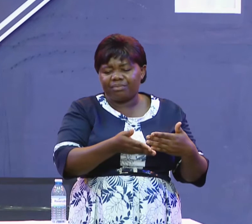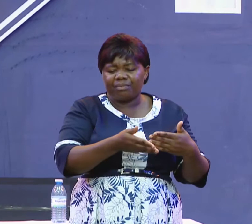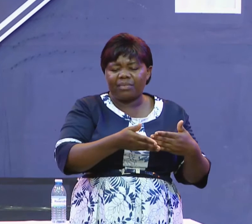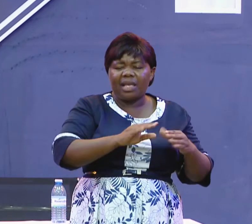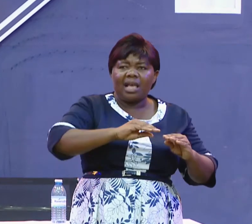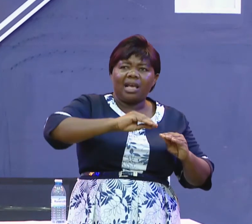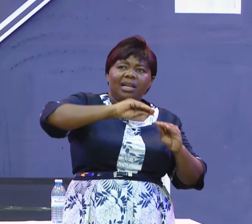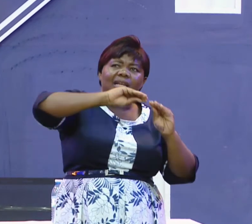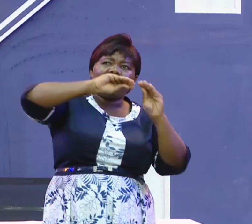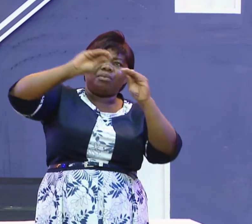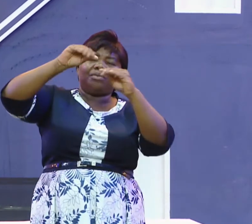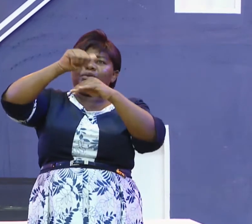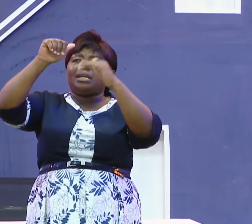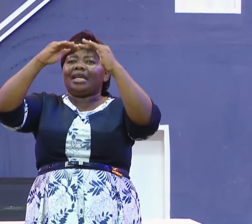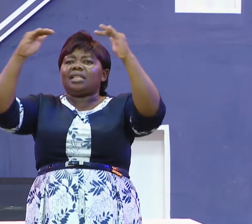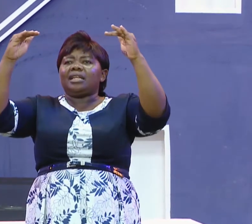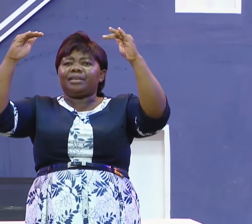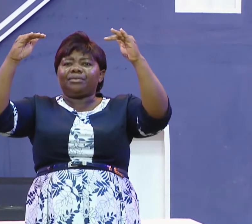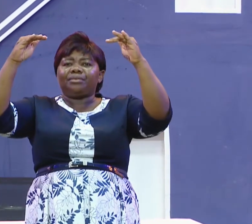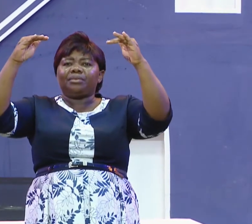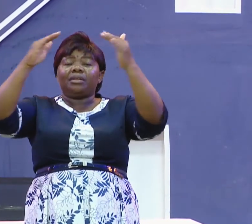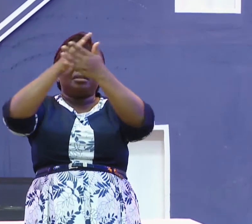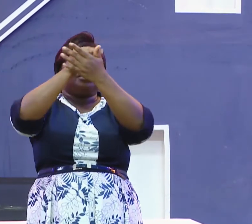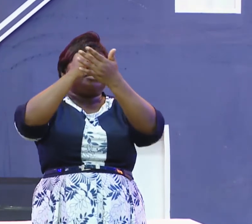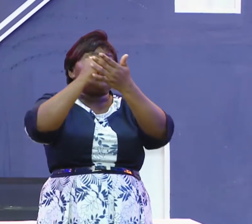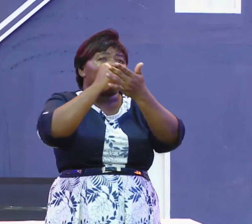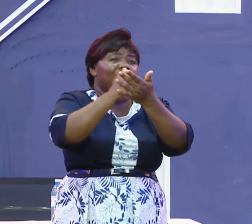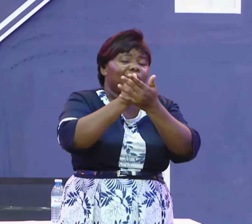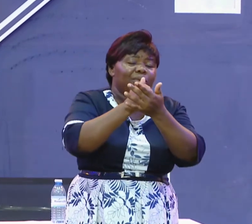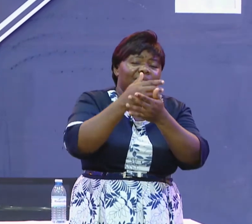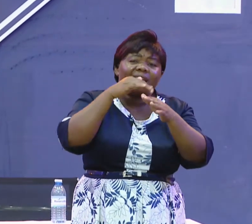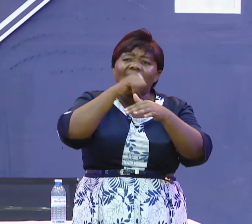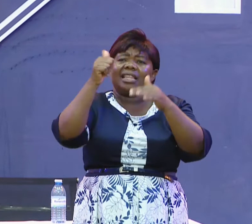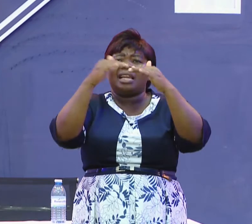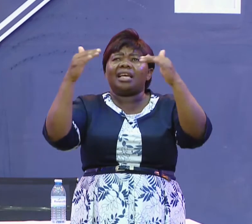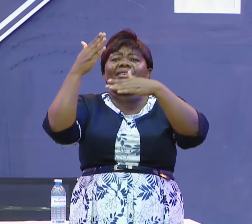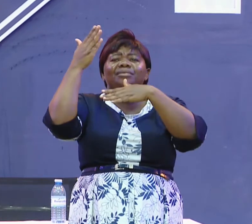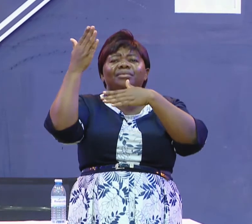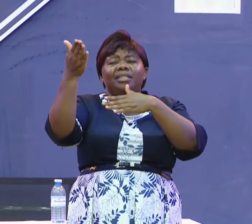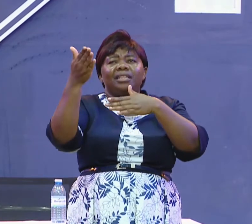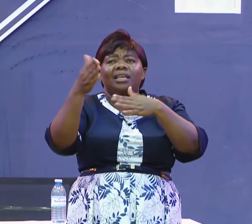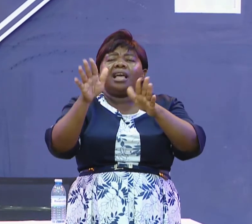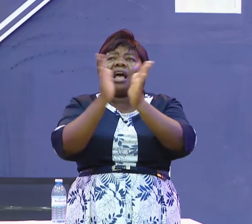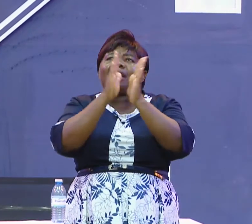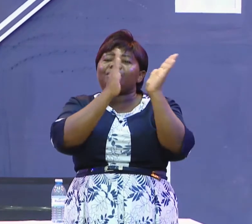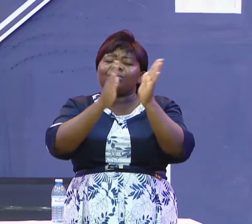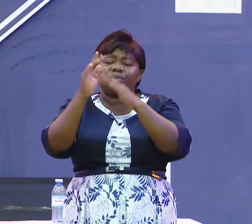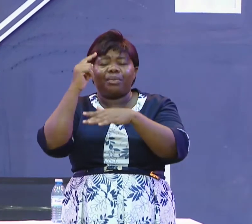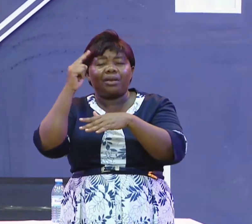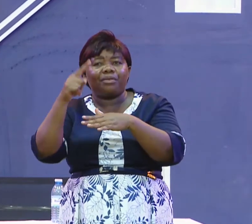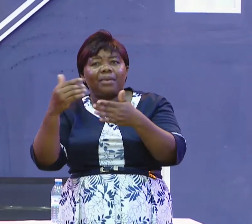mu bulamu obulala. Ninye ku bulamu obulala. Kubanga jebuli. Kubanga wabuntekera